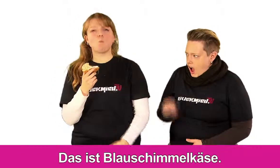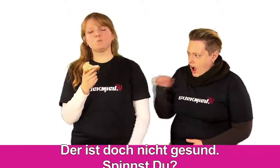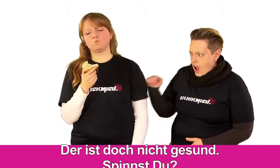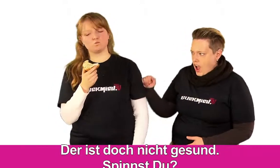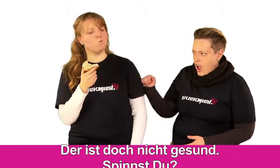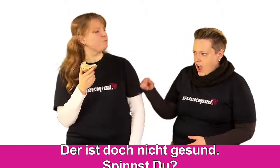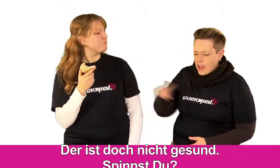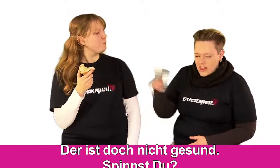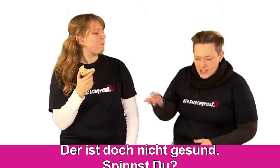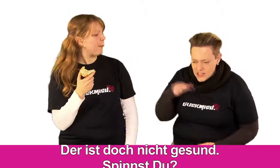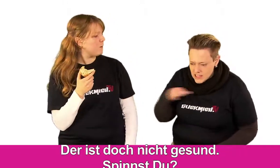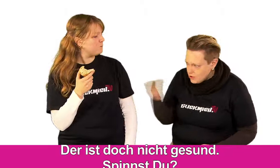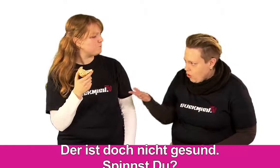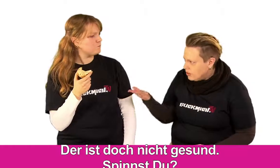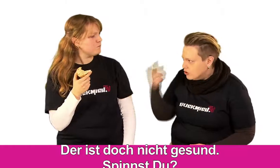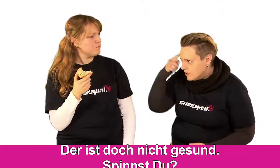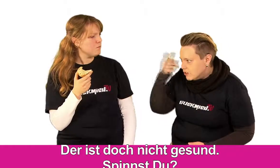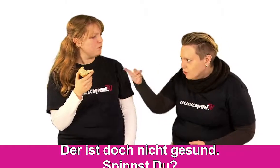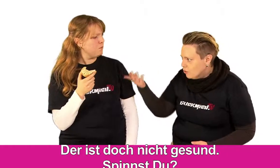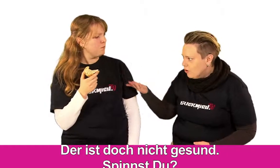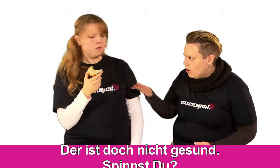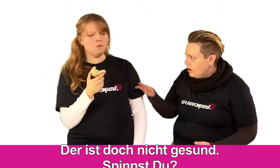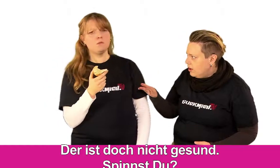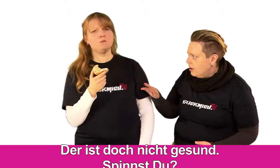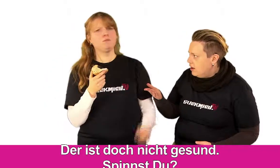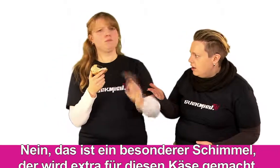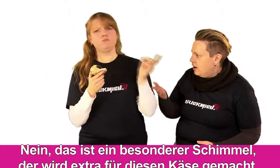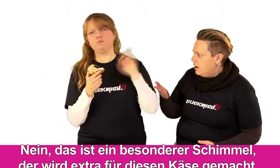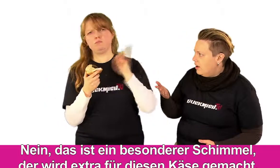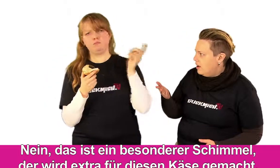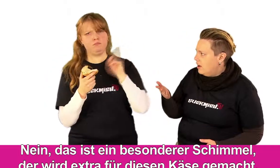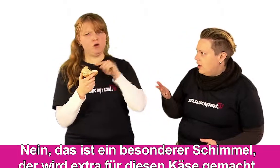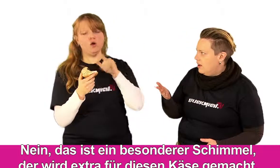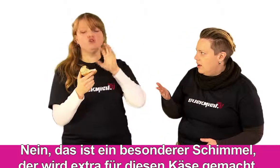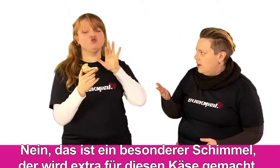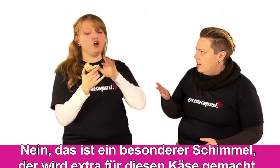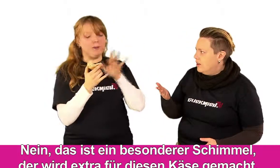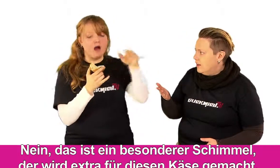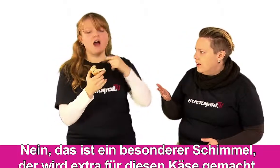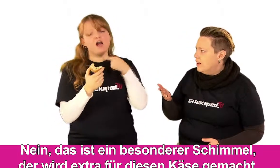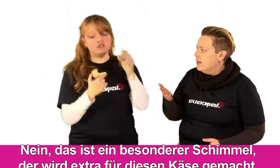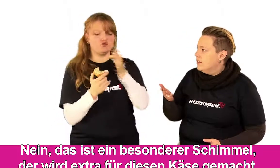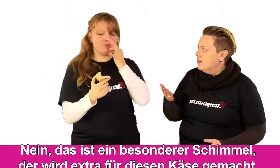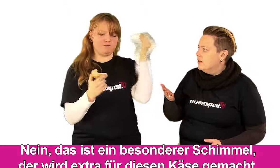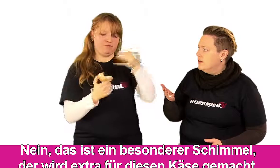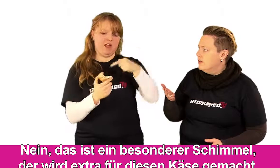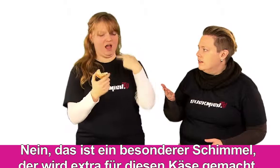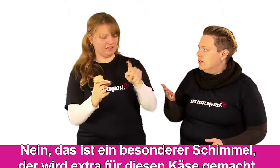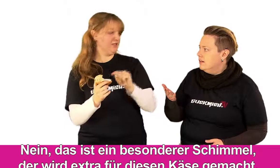Der ist doch nicht gesund, spinnst du? Nein! Das ist ein besonderer Schimmel. Der wird extra für diesen